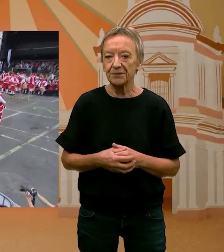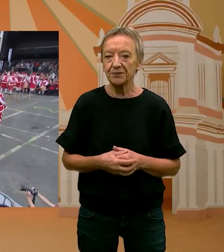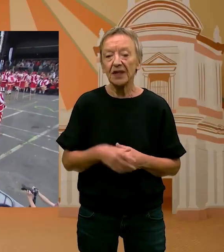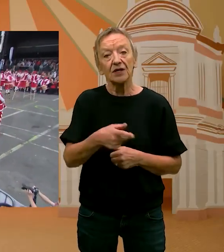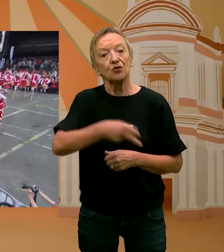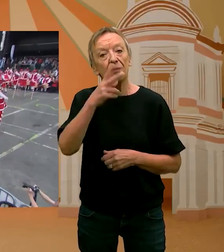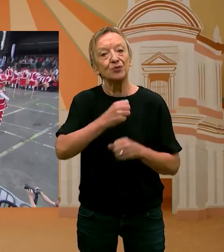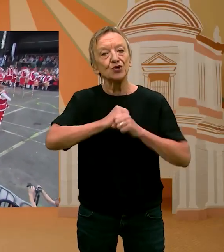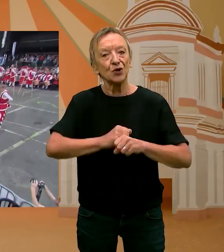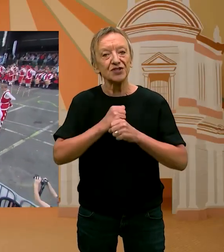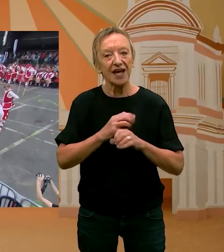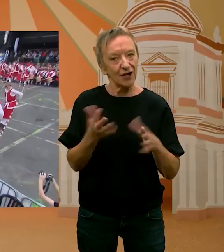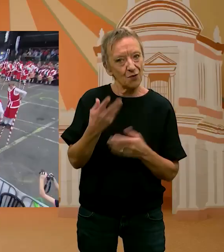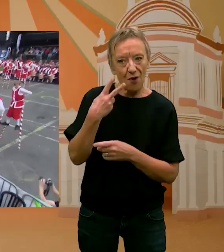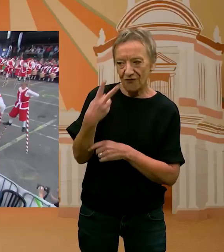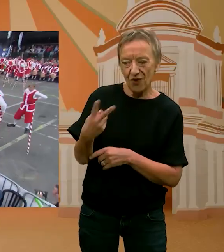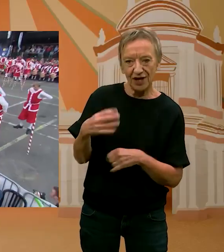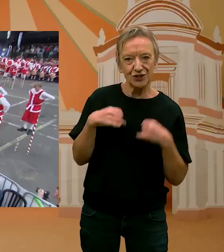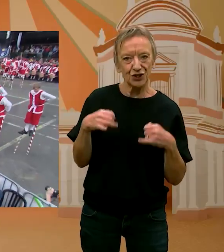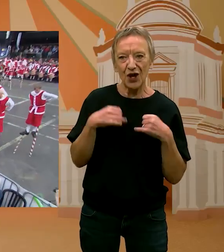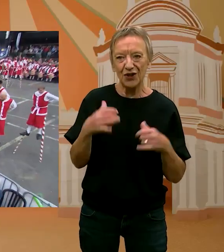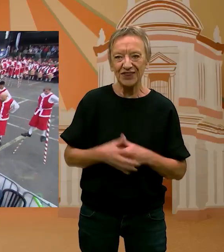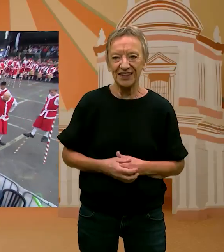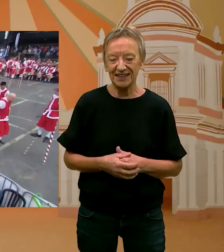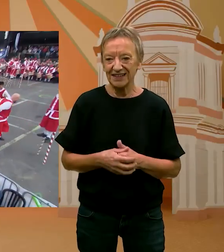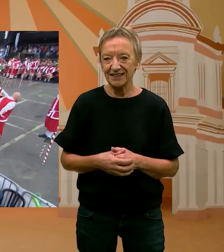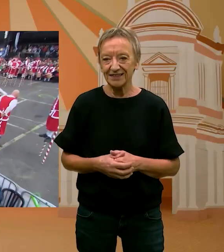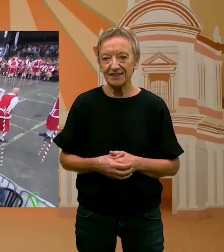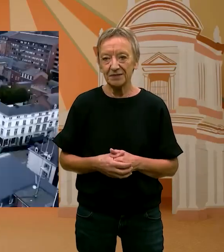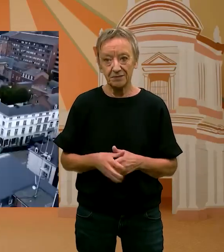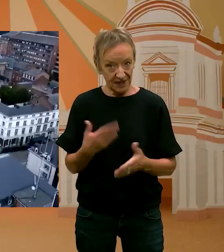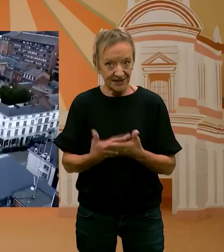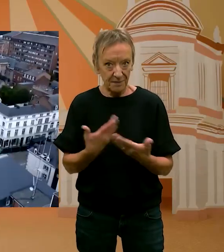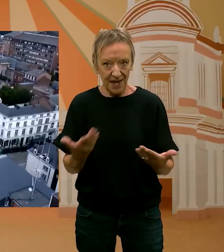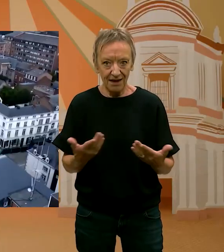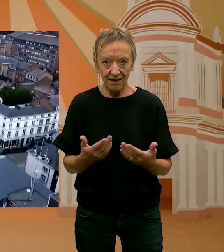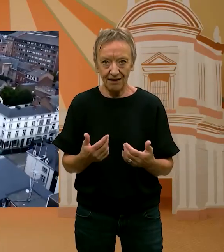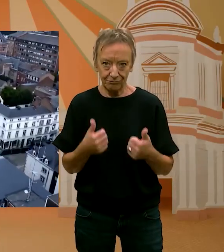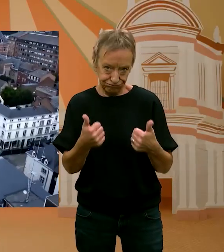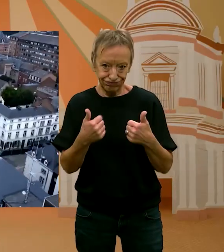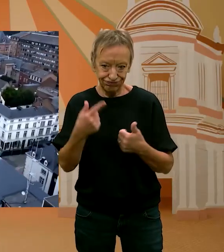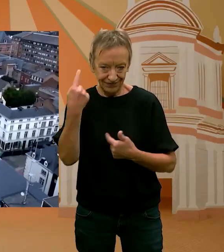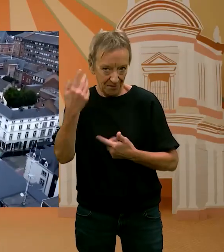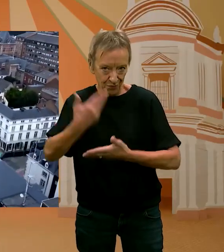veulent? c'est très bien. Il y a de la relève assurée. Donc, tant mieux. Merci beaucoup.